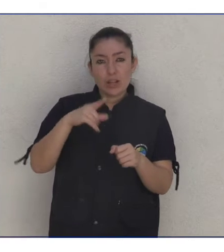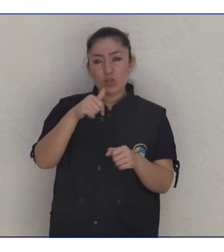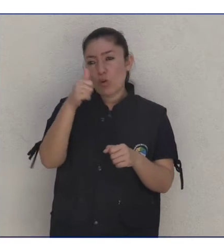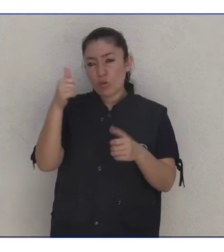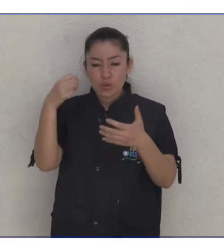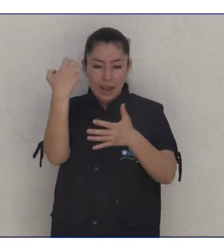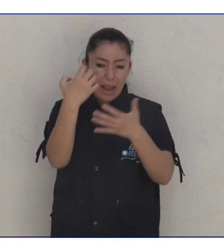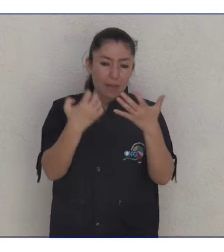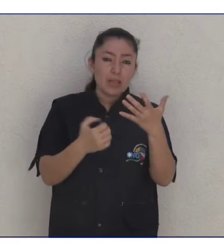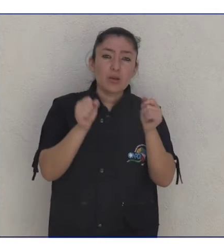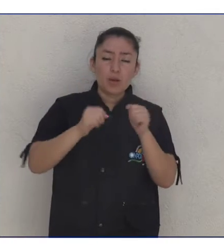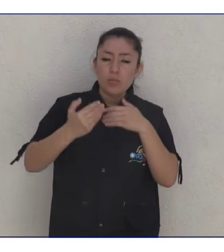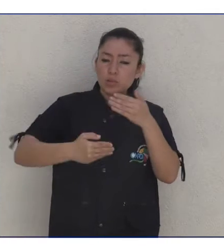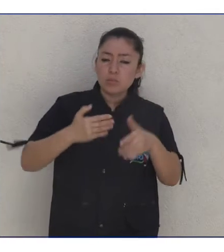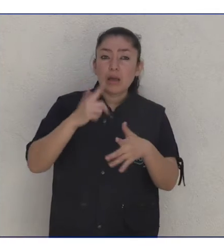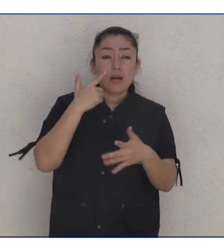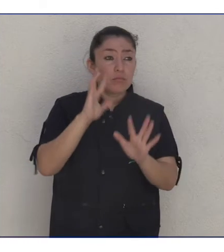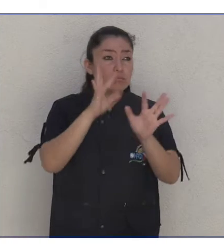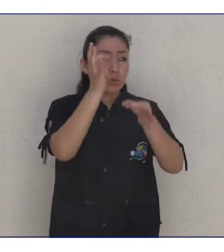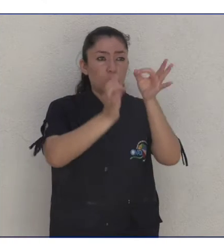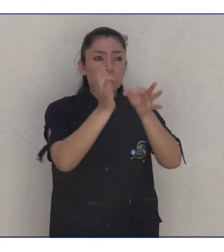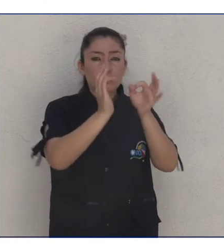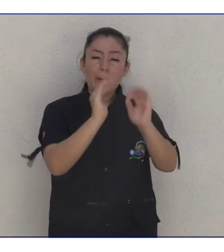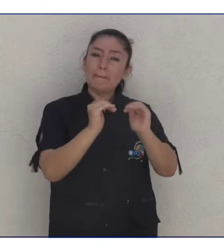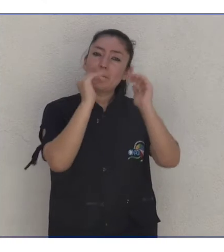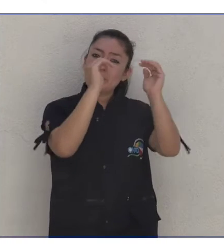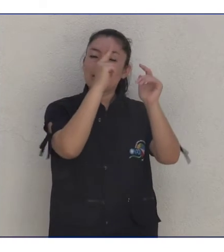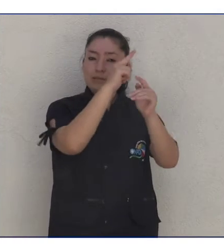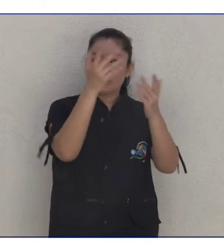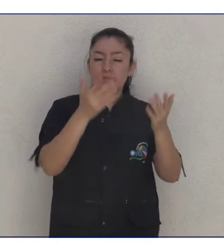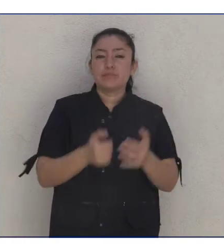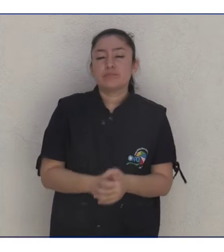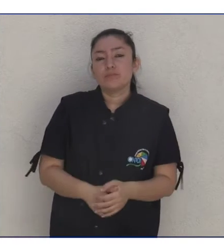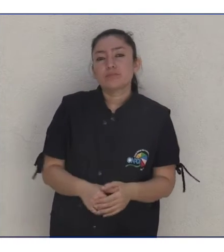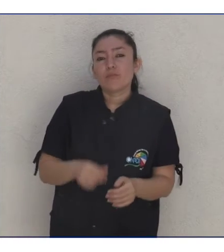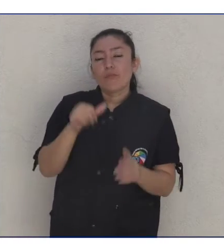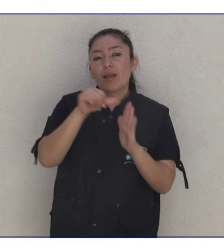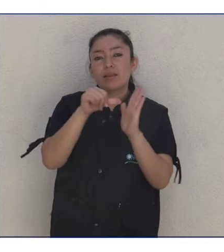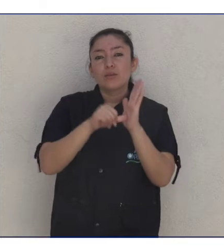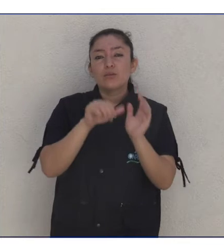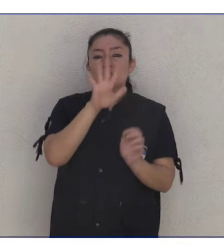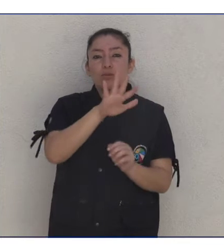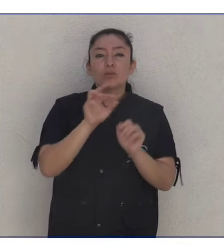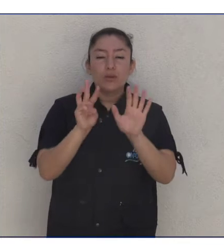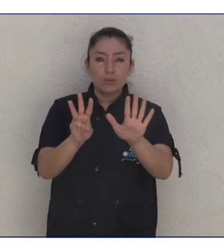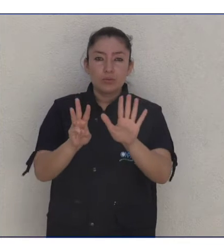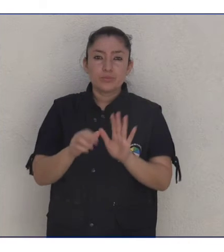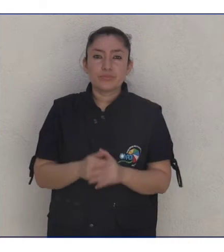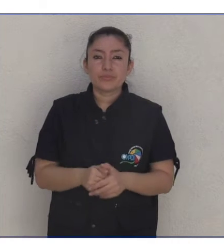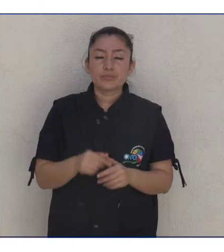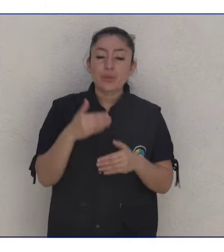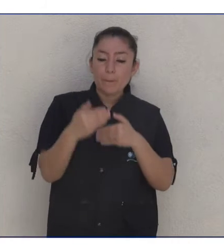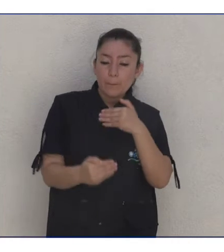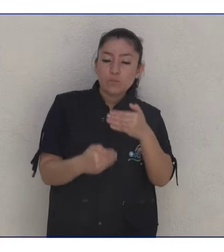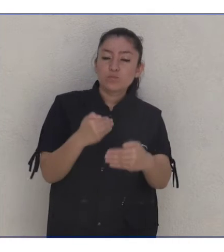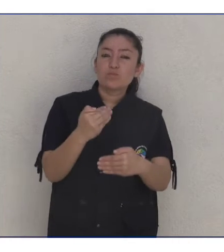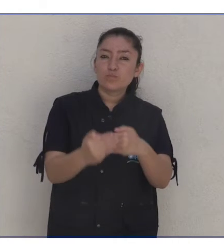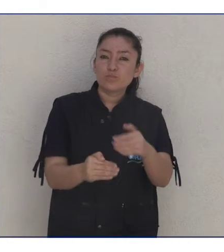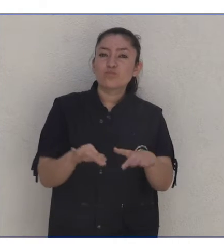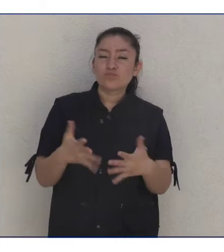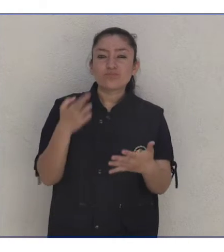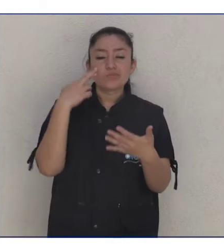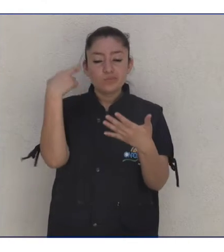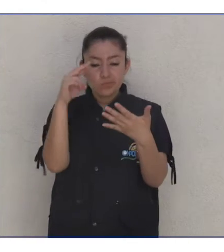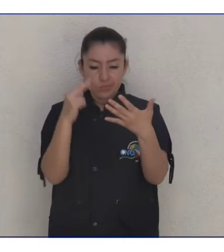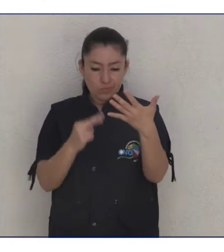considere procedente someter a juicio de la máxima autoridad. Artículo 58. Procedimiento de recurso de